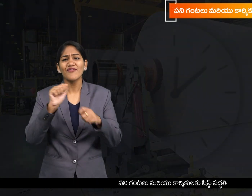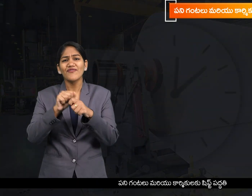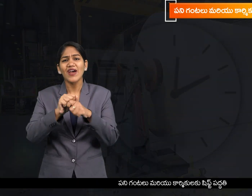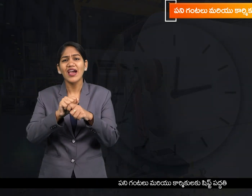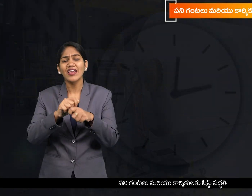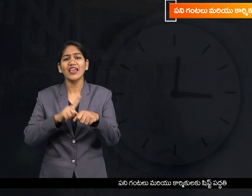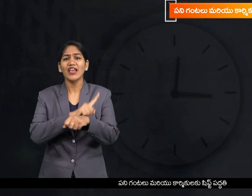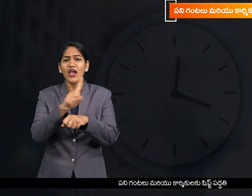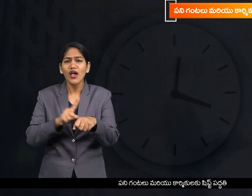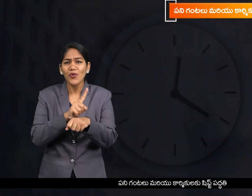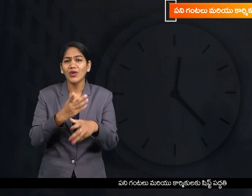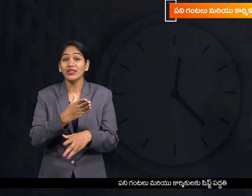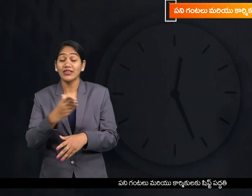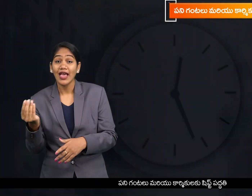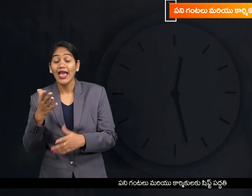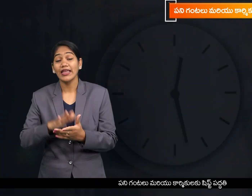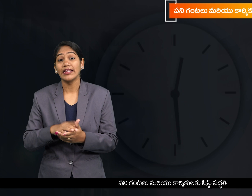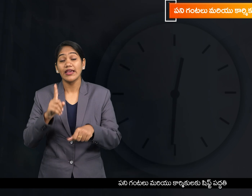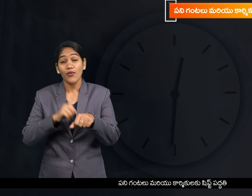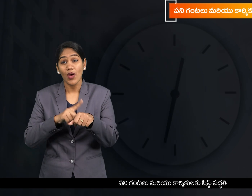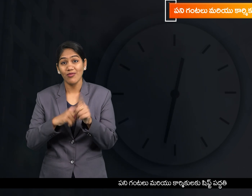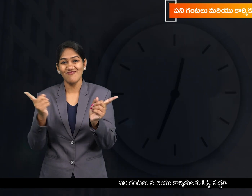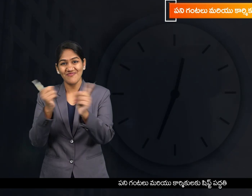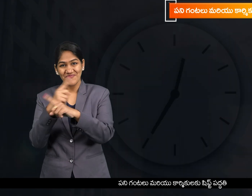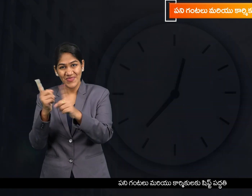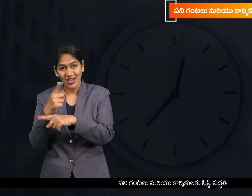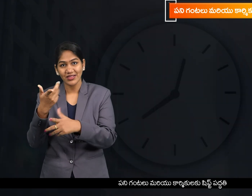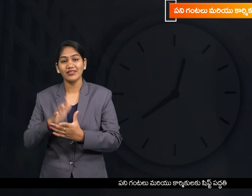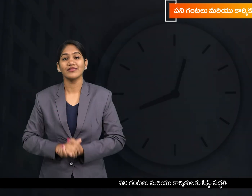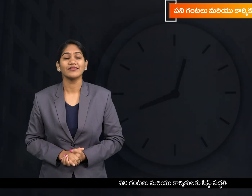పని గంటలు మరియు కార్మికులకు షిఫ్ట్ పద్ధతి.